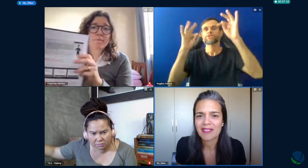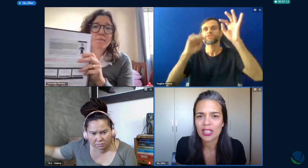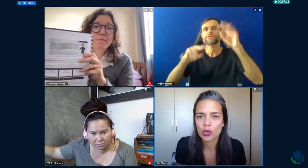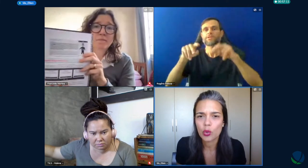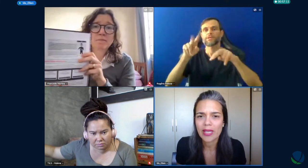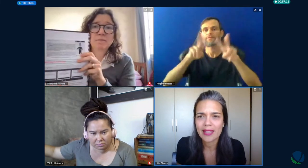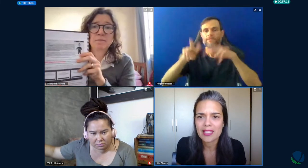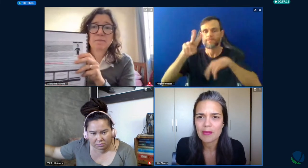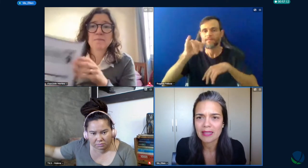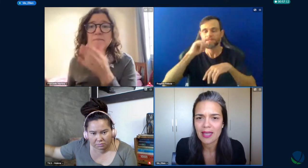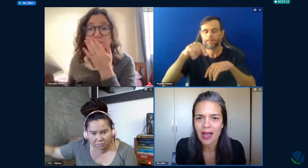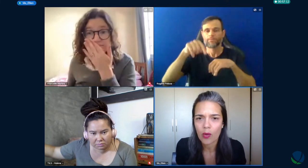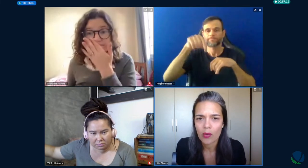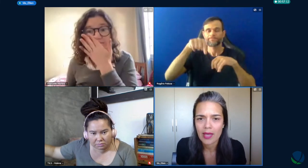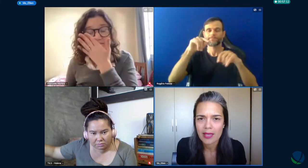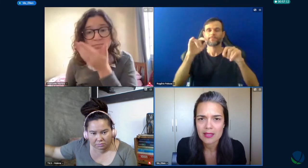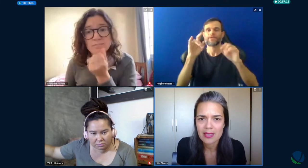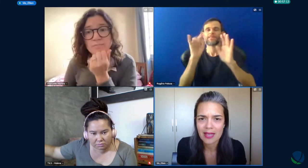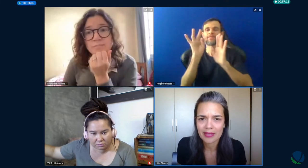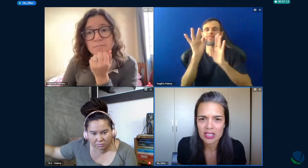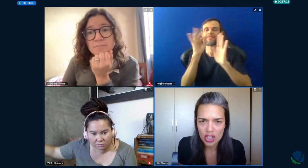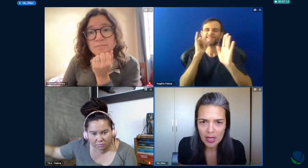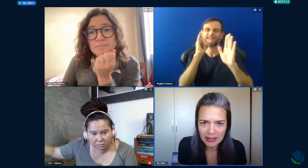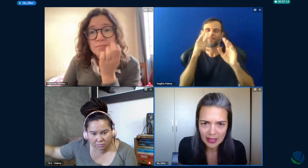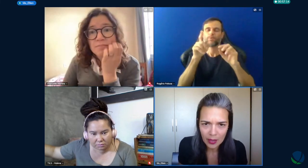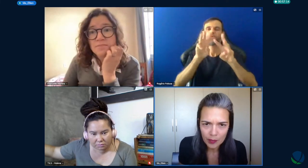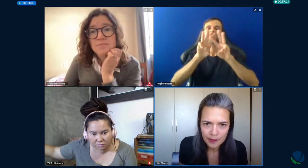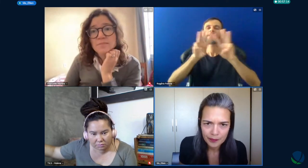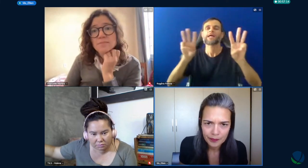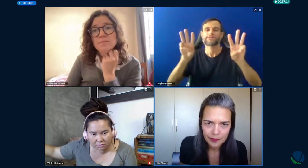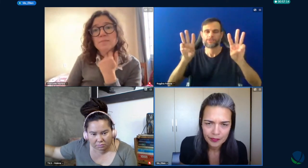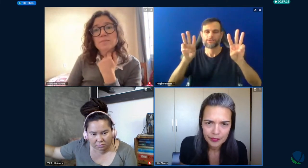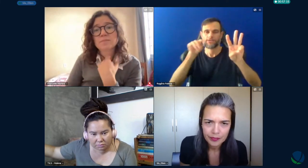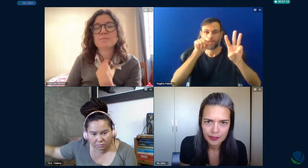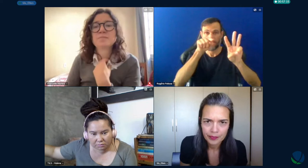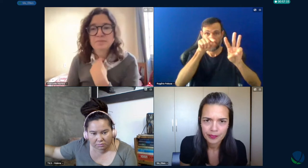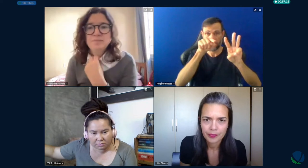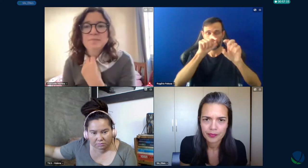Mas ela estava dentro do quê, desse material? Estava dentro de que material?